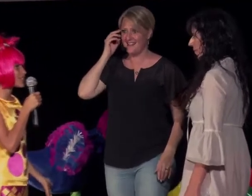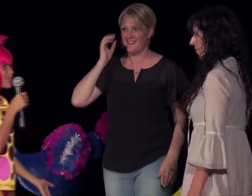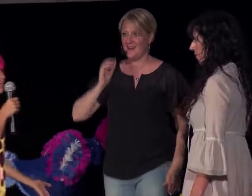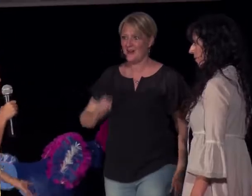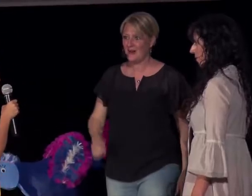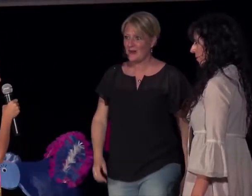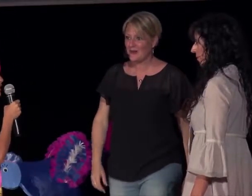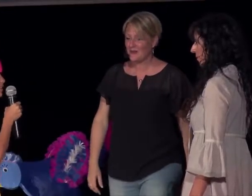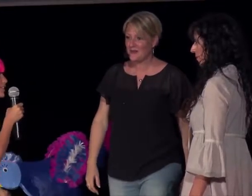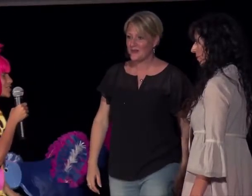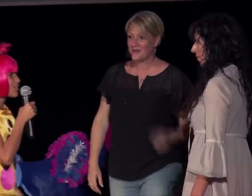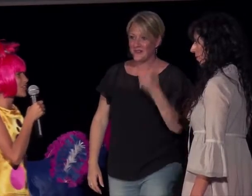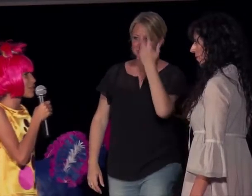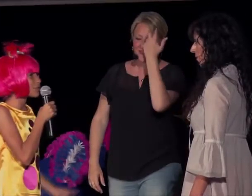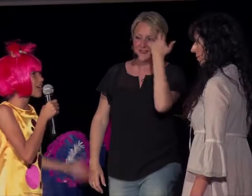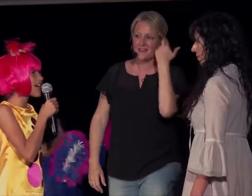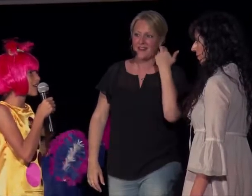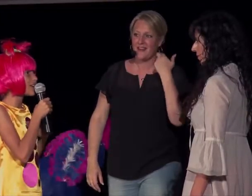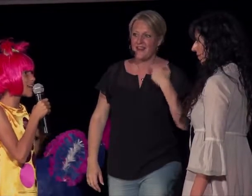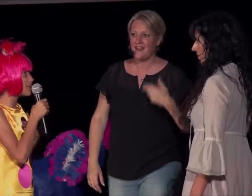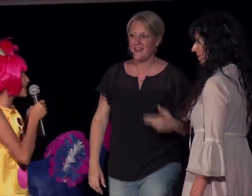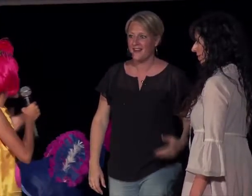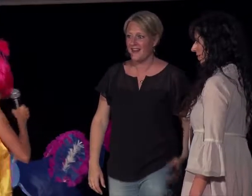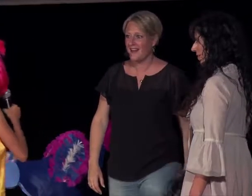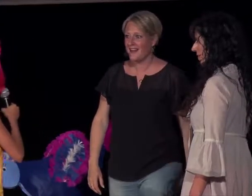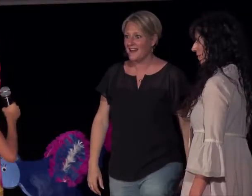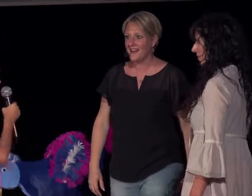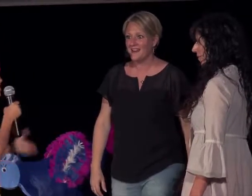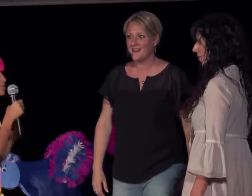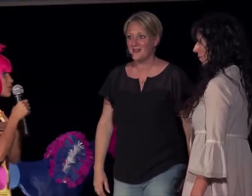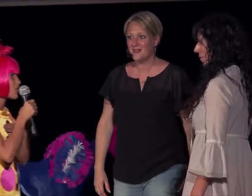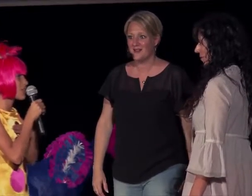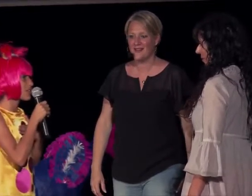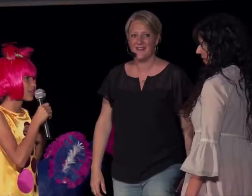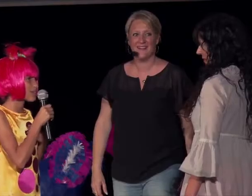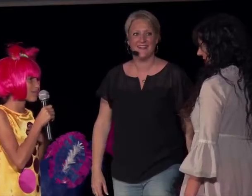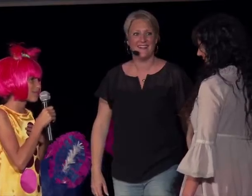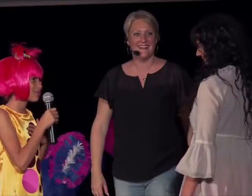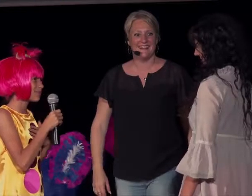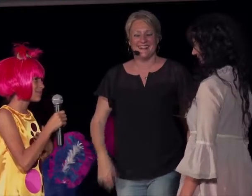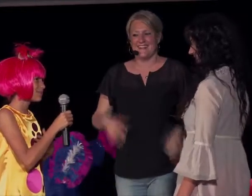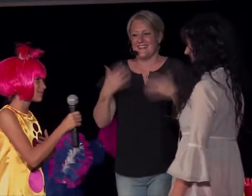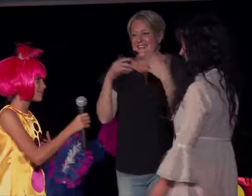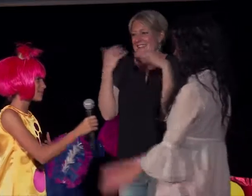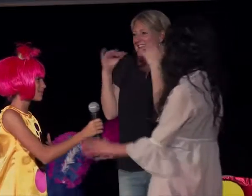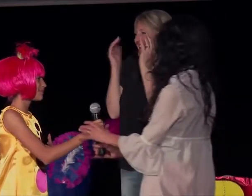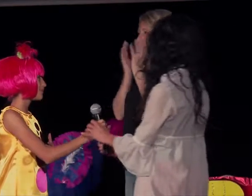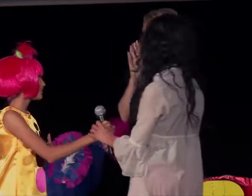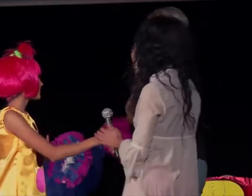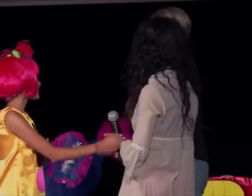aventures merveilleuses et je fais des rencontres incroyables qui enrichissent mon cœur. Oh là là là